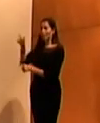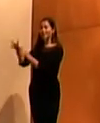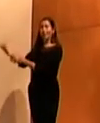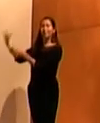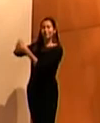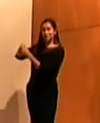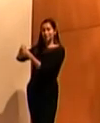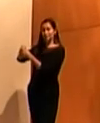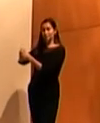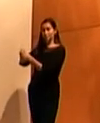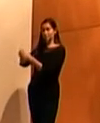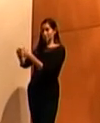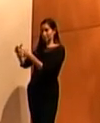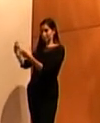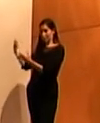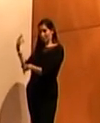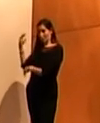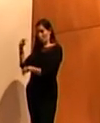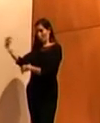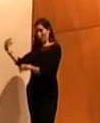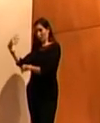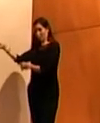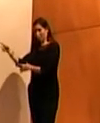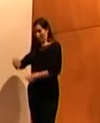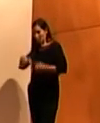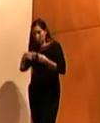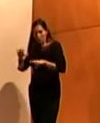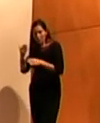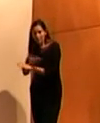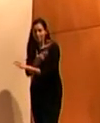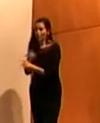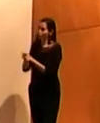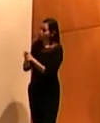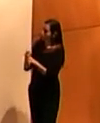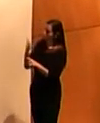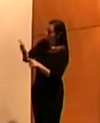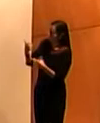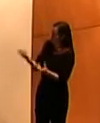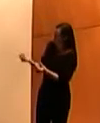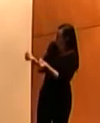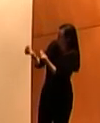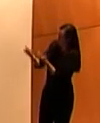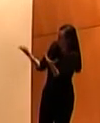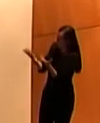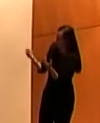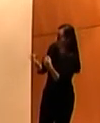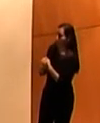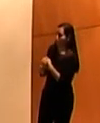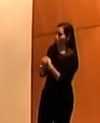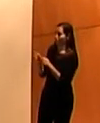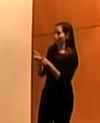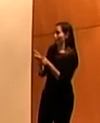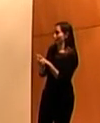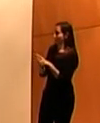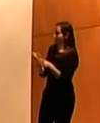aussi, vous, comment vous avez vécu ces ateliers, qu'est-ce que ça a pu vous apporter, aussi ce sur quoi on a à